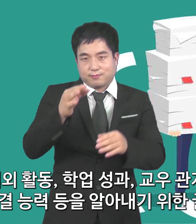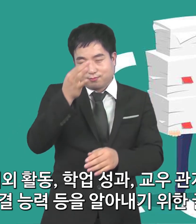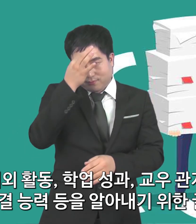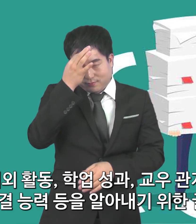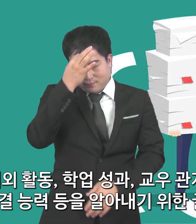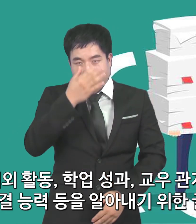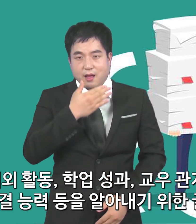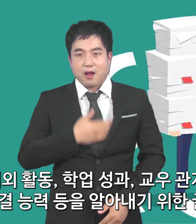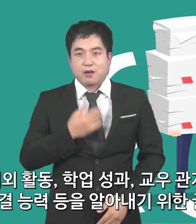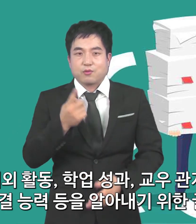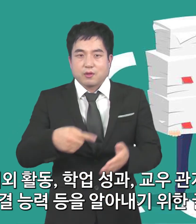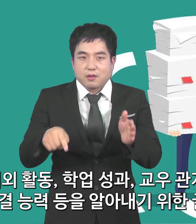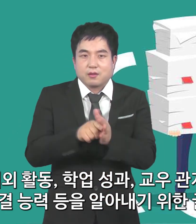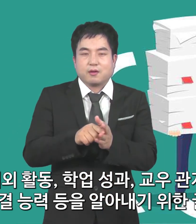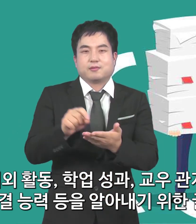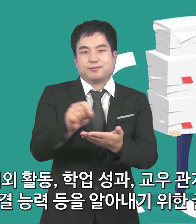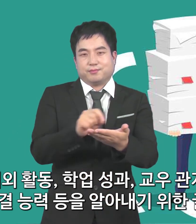등을 알아내기 위한 글입니다.